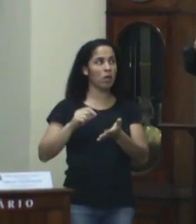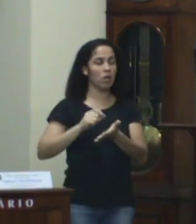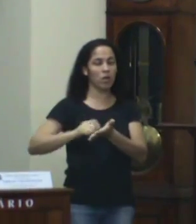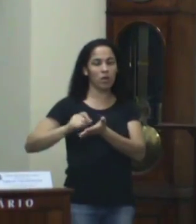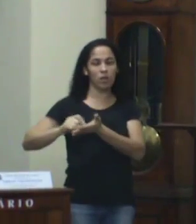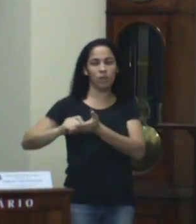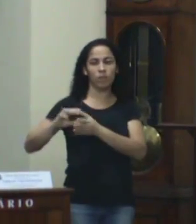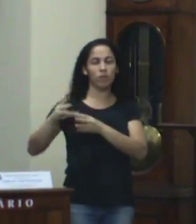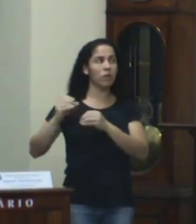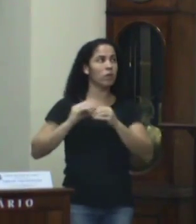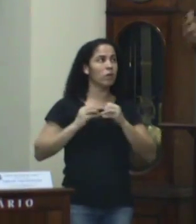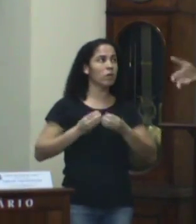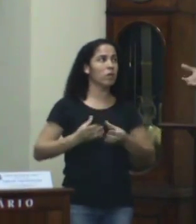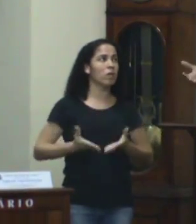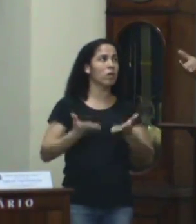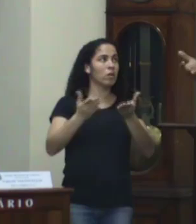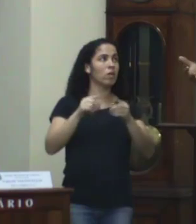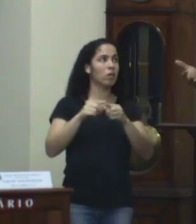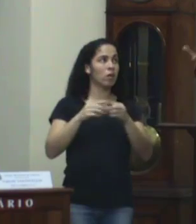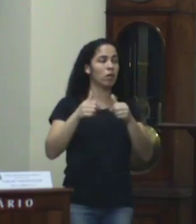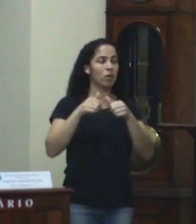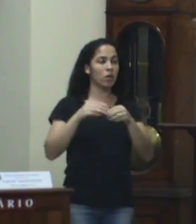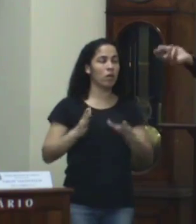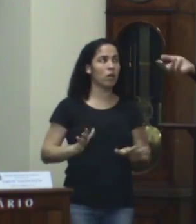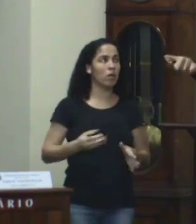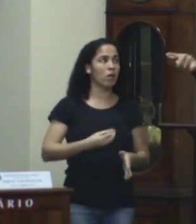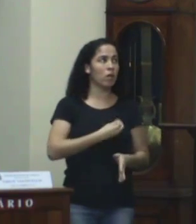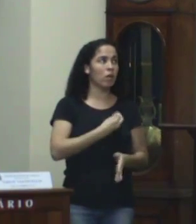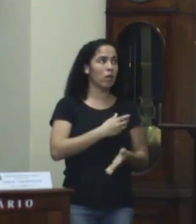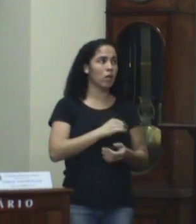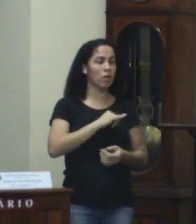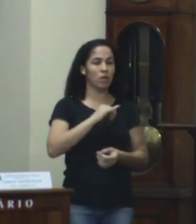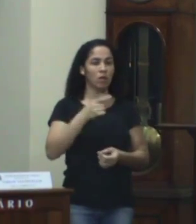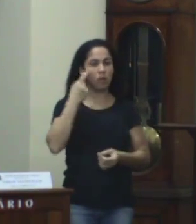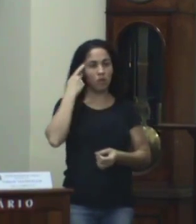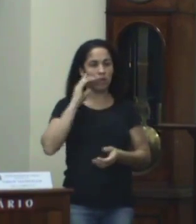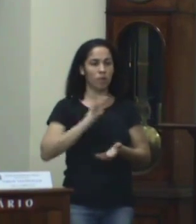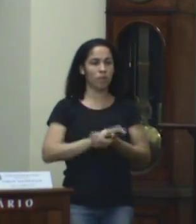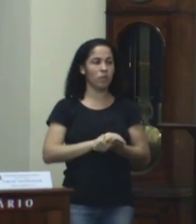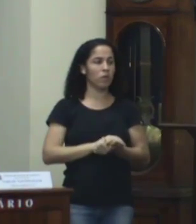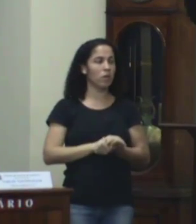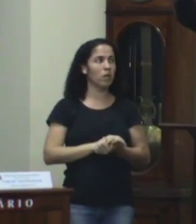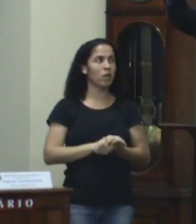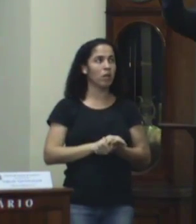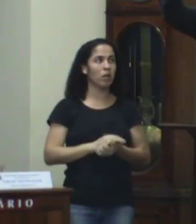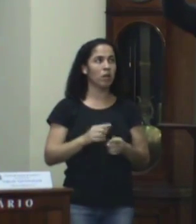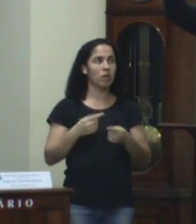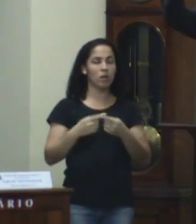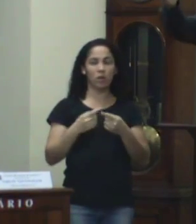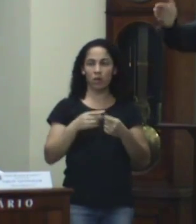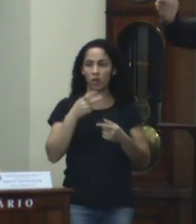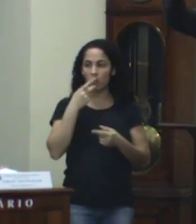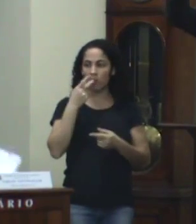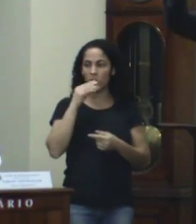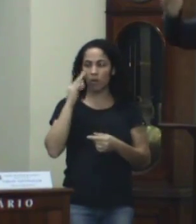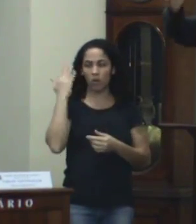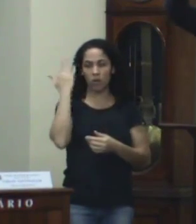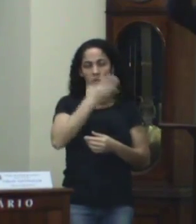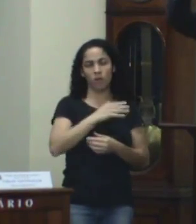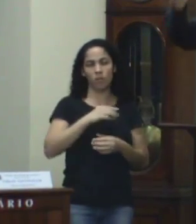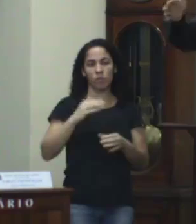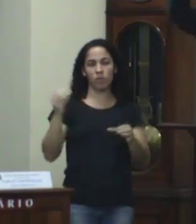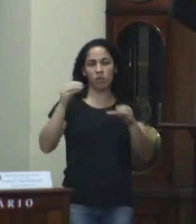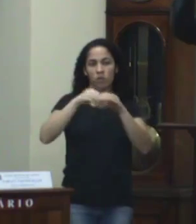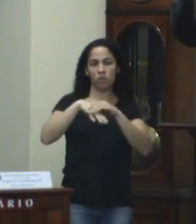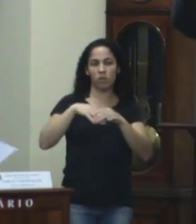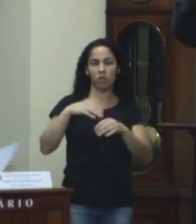os nossos assessores, que eu faço questão de estar aqui, mas eu não sabia. Se eu soubesse, eu tinha vindo aqui. Então, quero prestar contas para você, que é meu patrão que